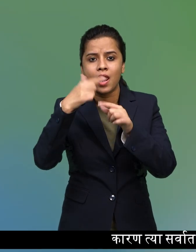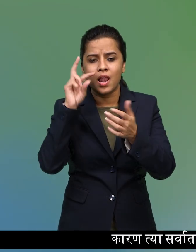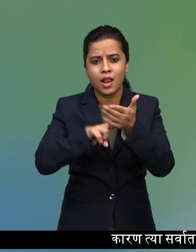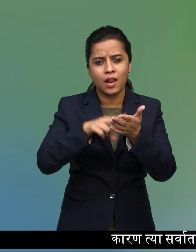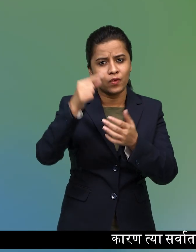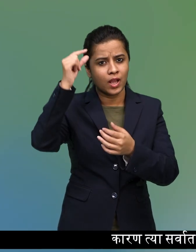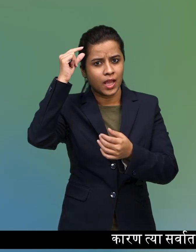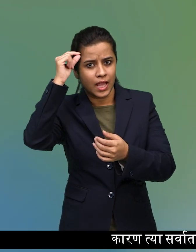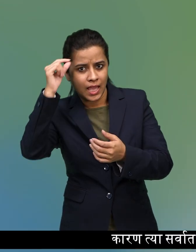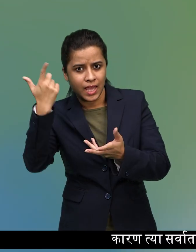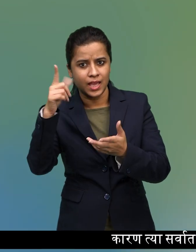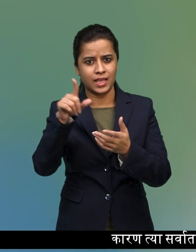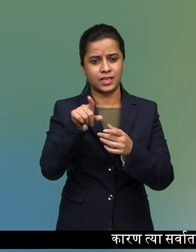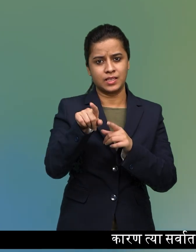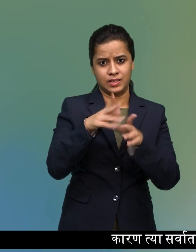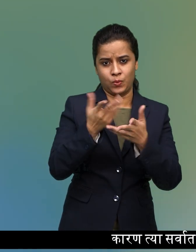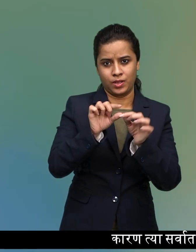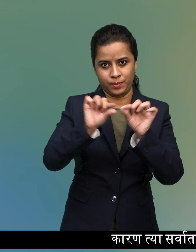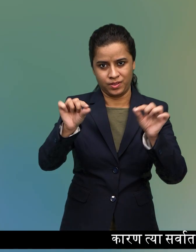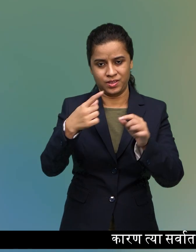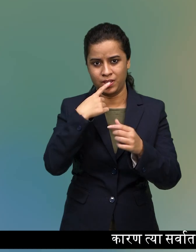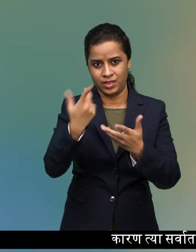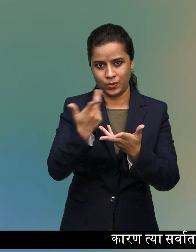कारण त्या सर्वात पातळ केसांसारख्या पातळ होत्या.